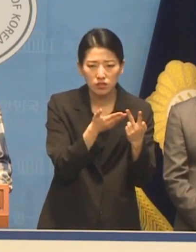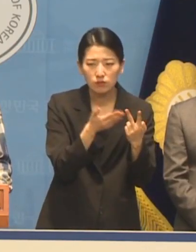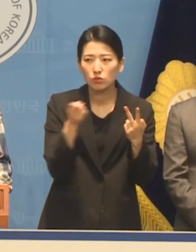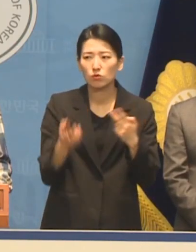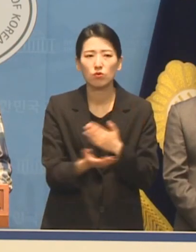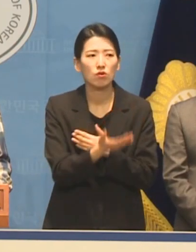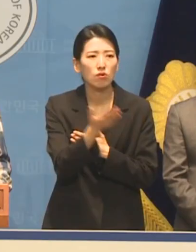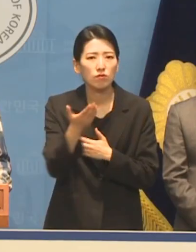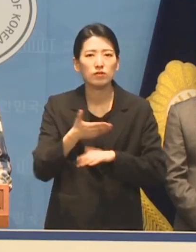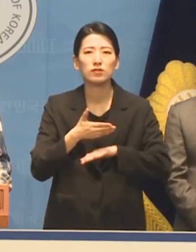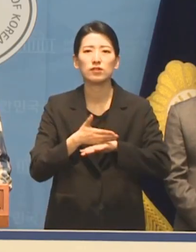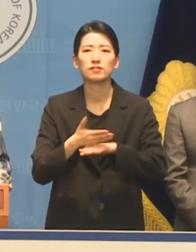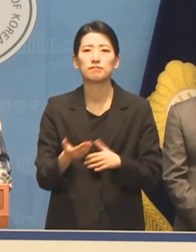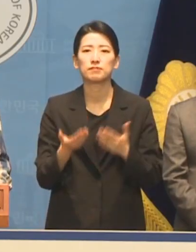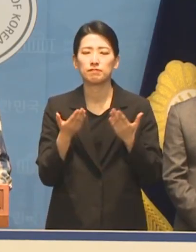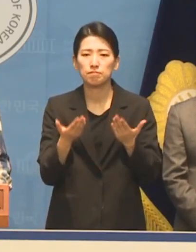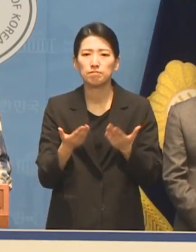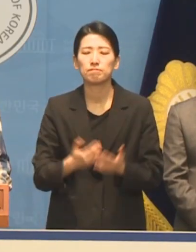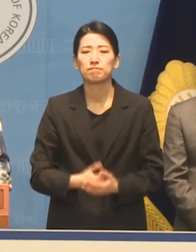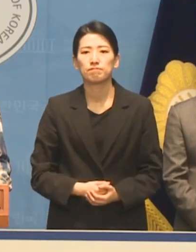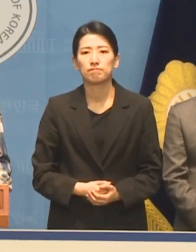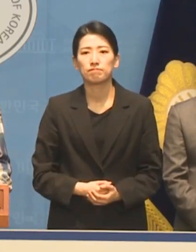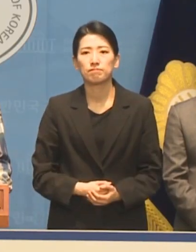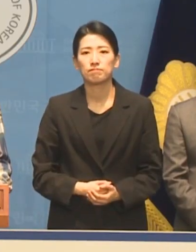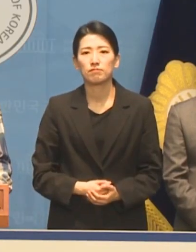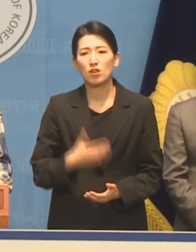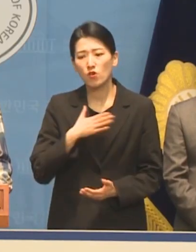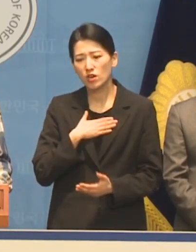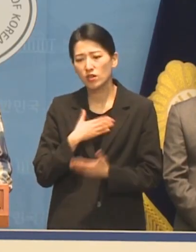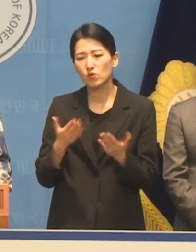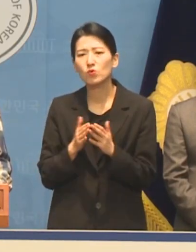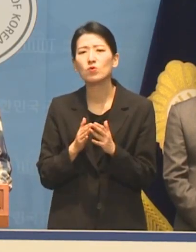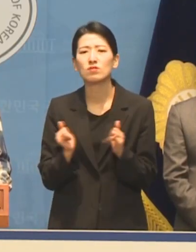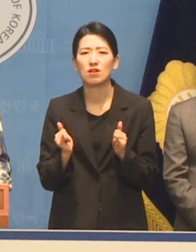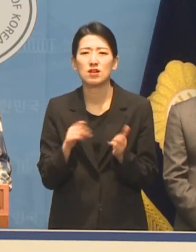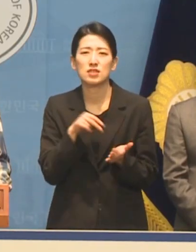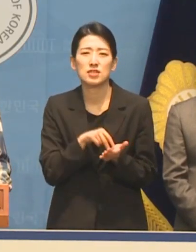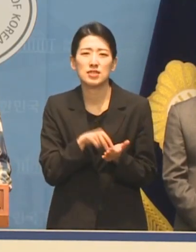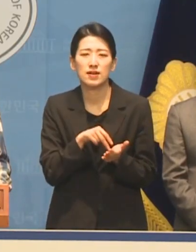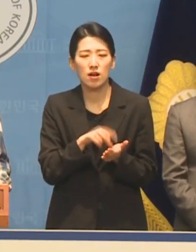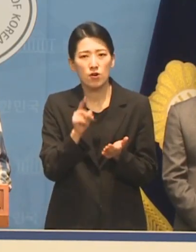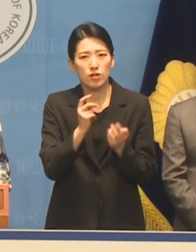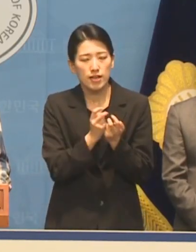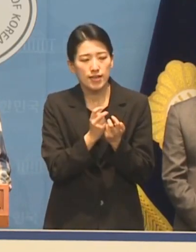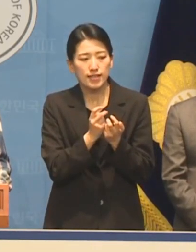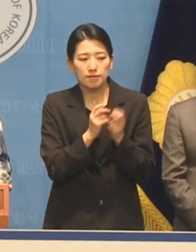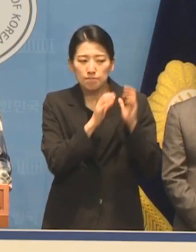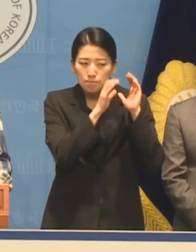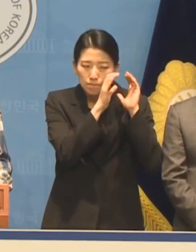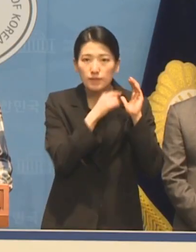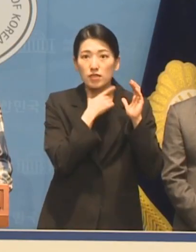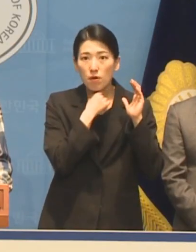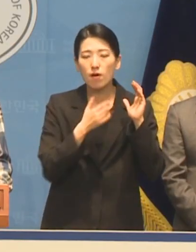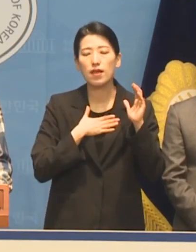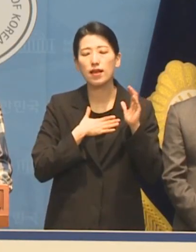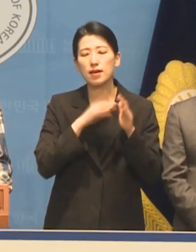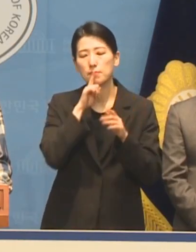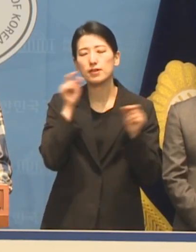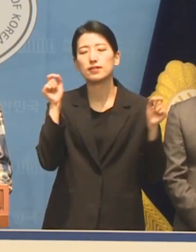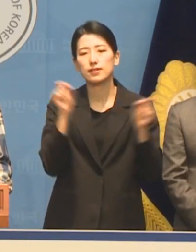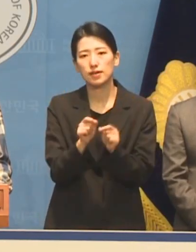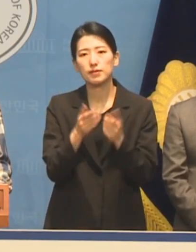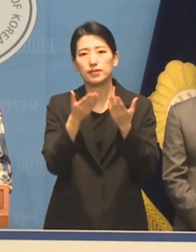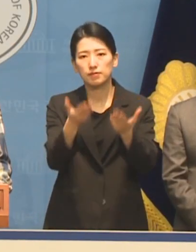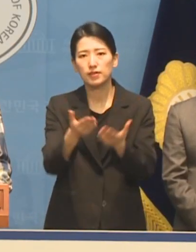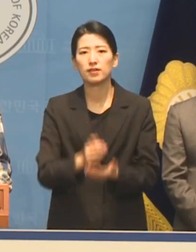여러분께 감사드립니다. 현장의 목소리를 충분히 듣기 위해 저는 짧게 발언하겠습니다. 벌써